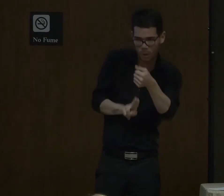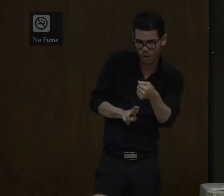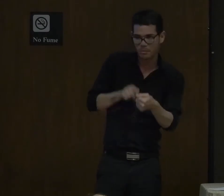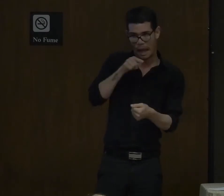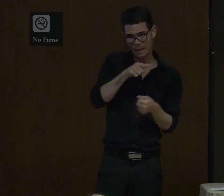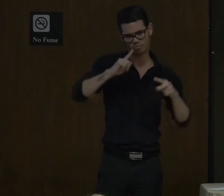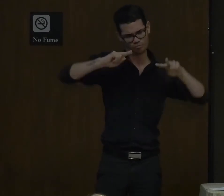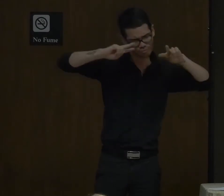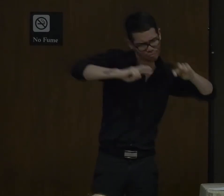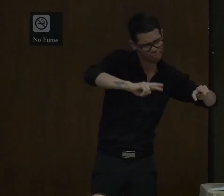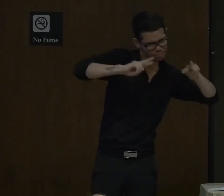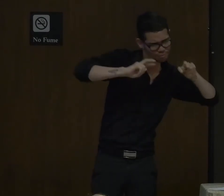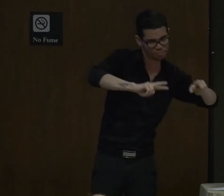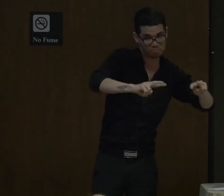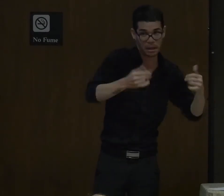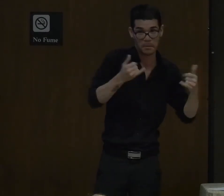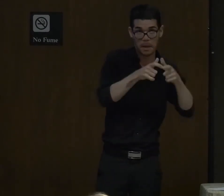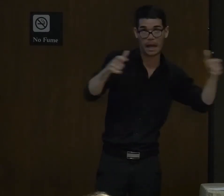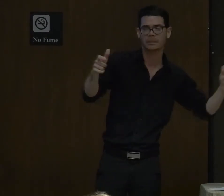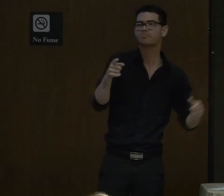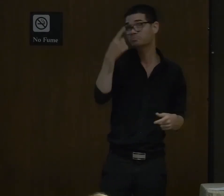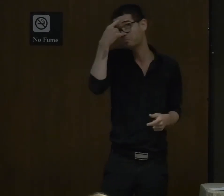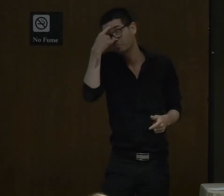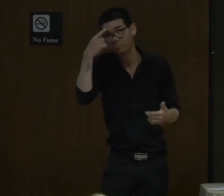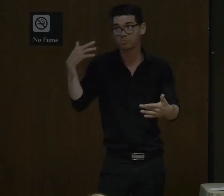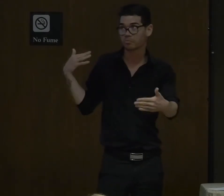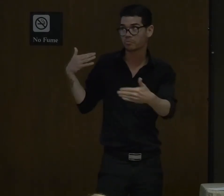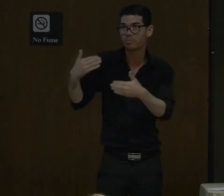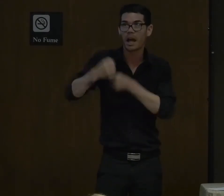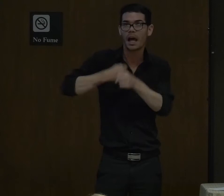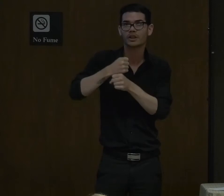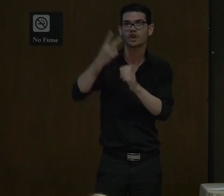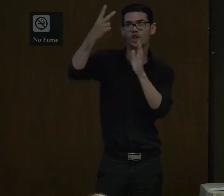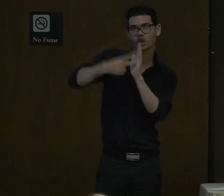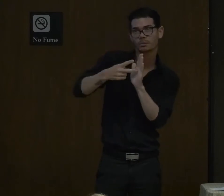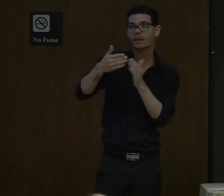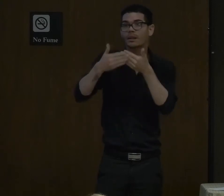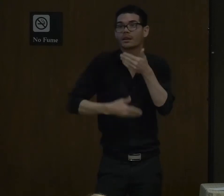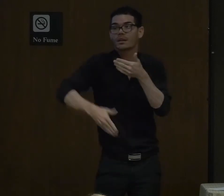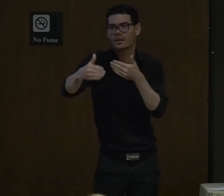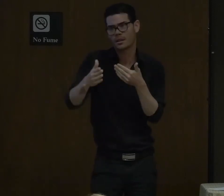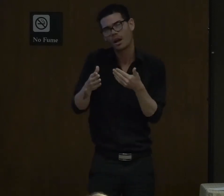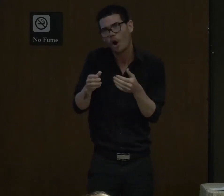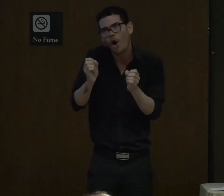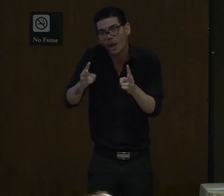Se puede decir que hasta el nuevo milenio, siempre hay excepciones, pero hasta el nuevo milenio no se puede decir que los